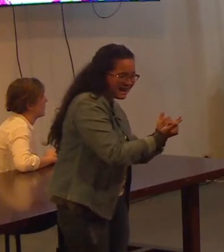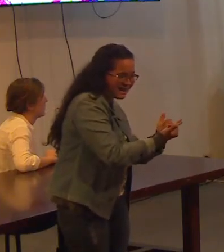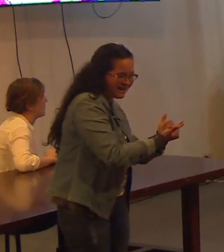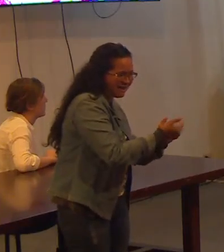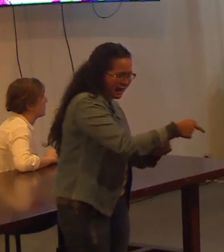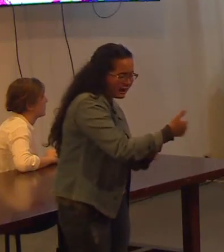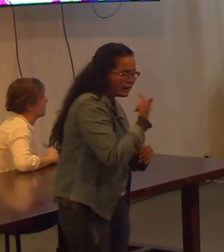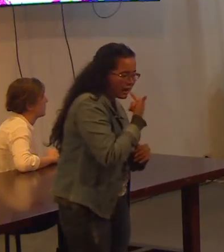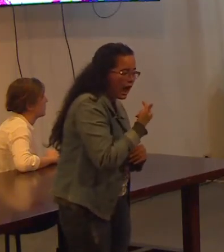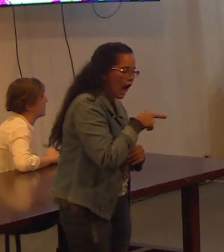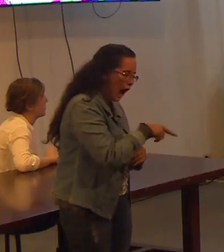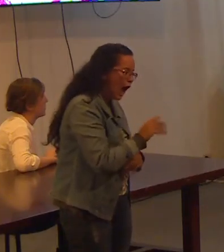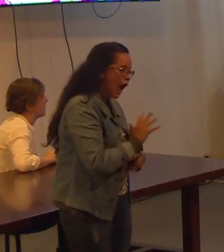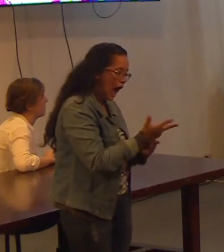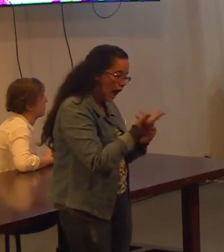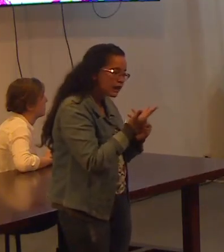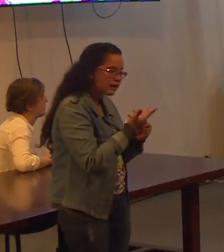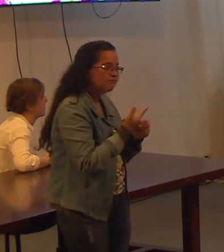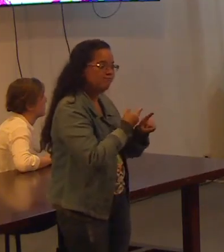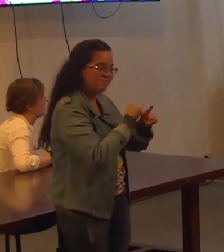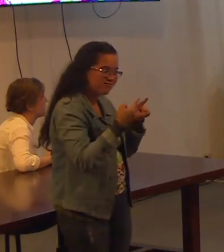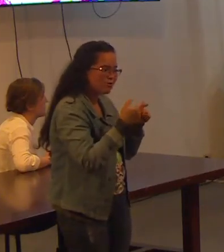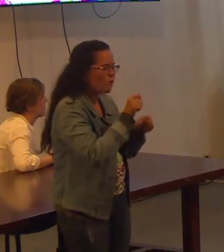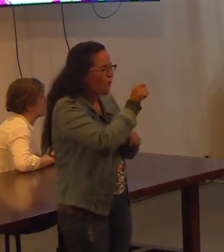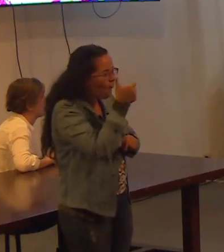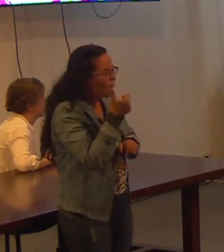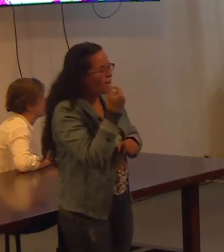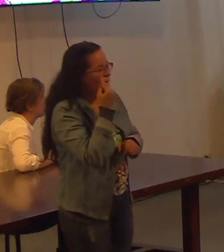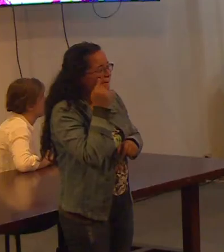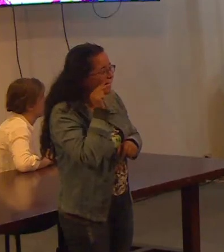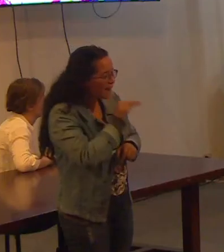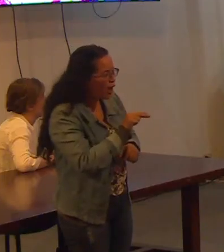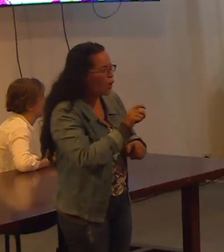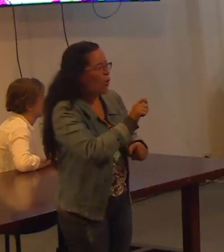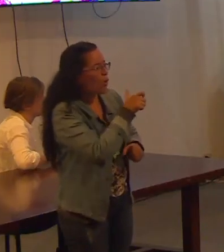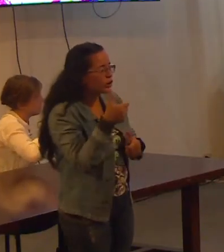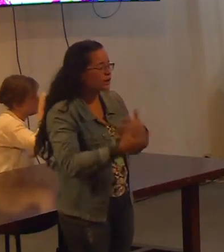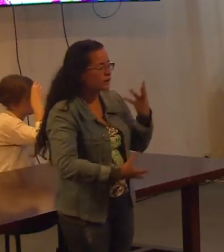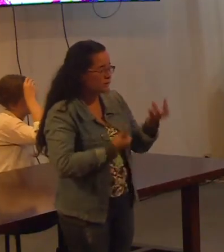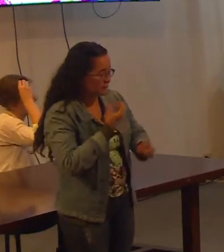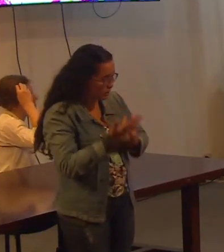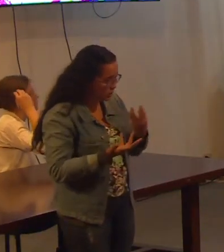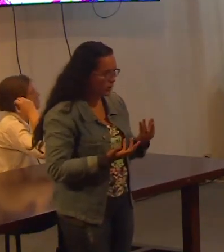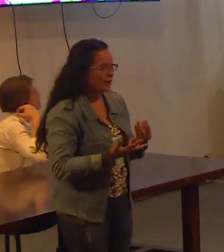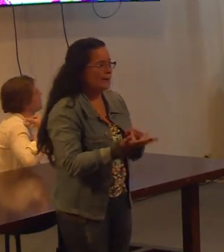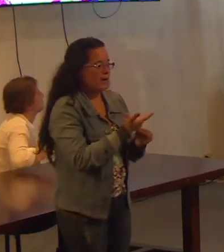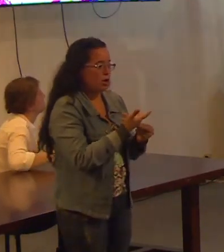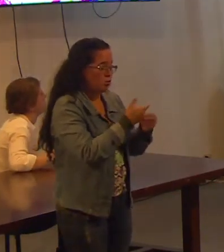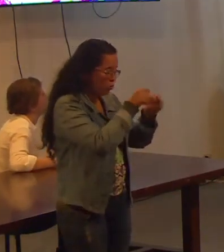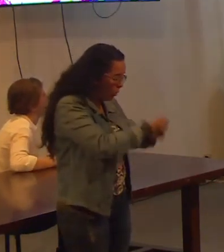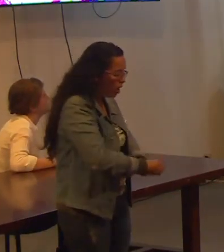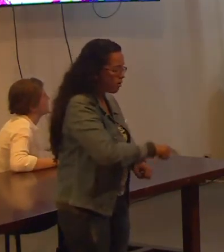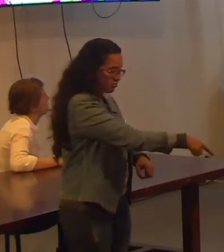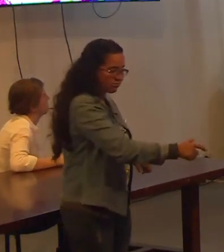arte permite otras miradas, el arte permite otras expresiones, el arte permite a los